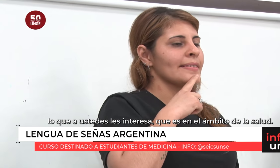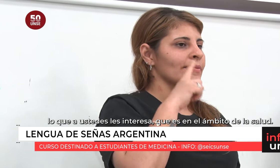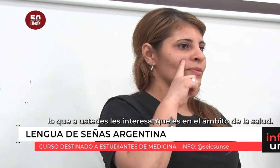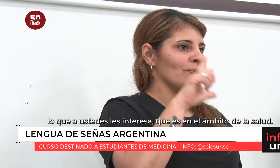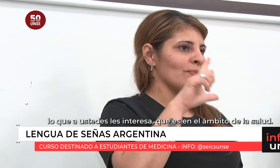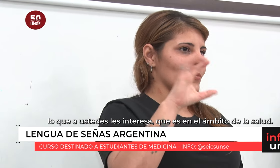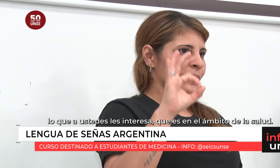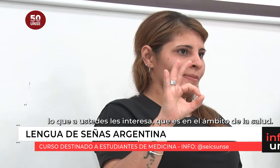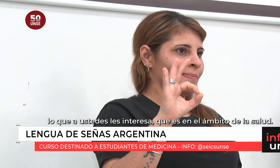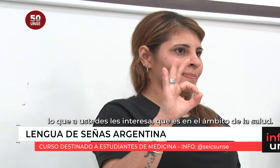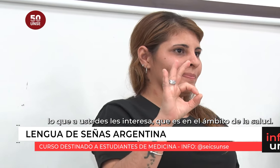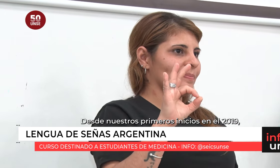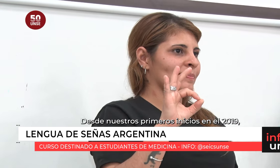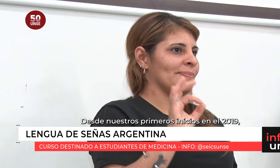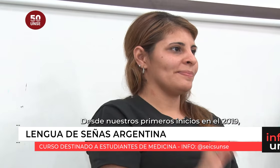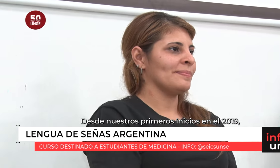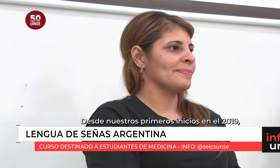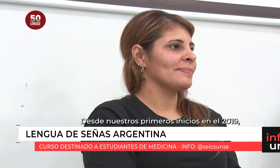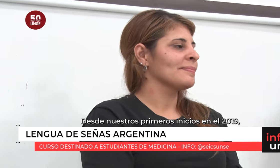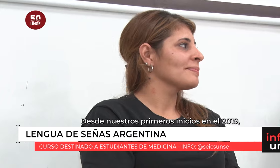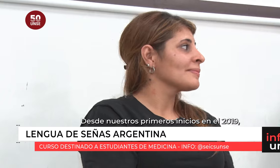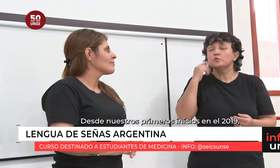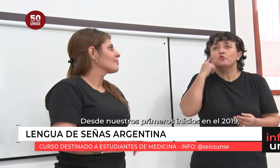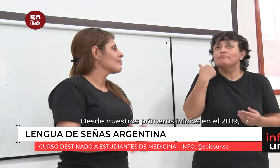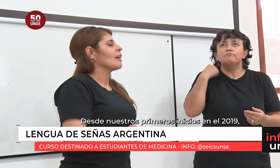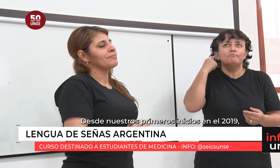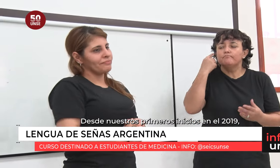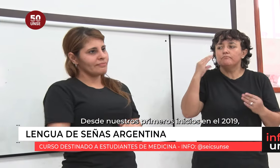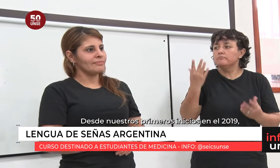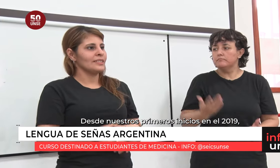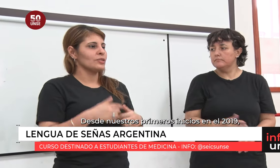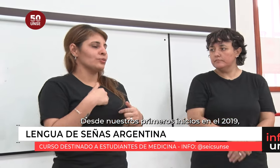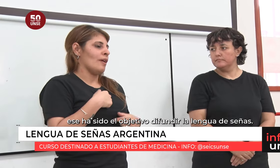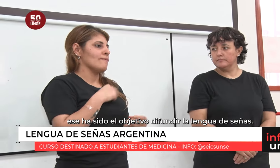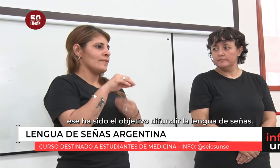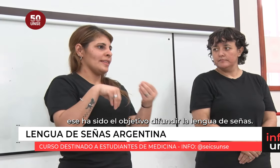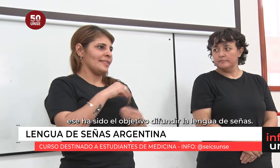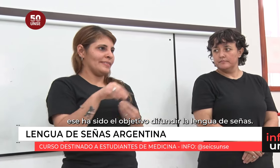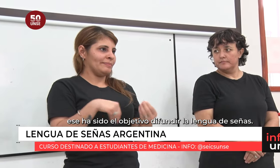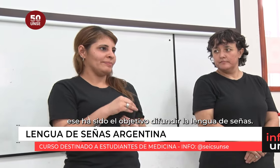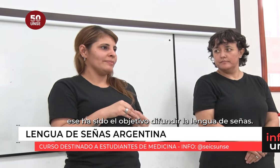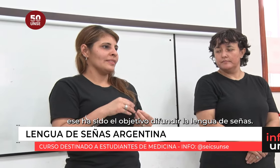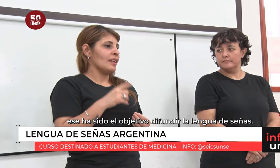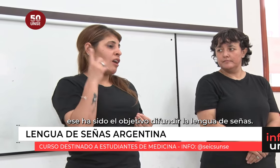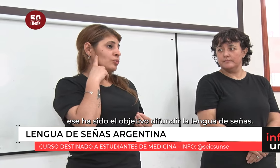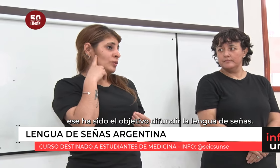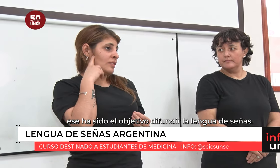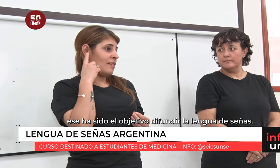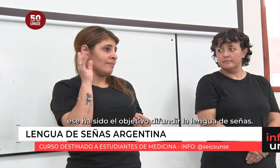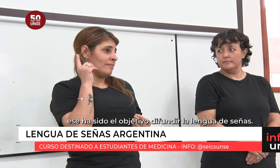es en el ámbito de la salud. Desde nuestros primeros inicios, en el 2019, ese ha sido el objetivo, difundir la lengua de señas,